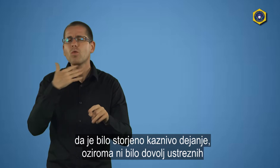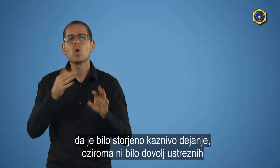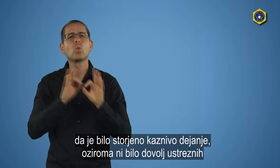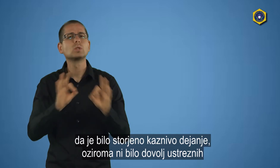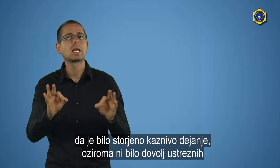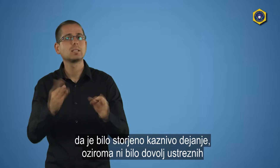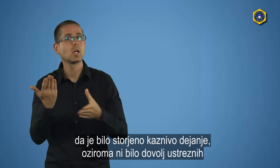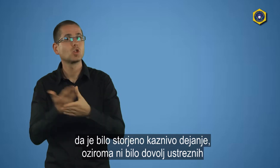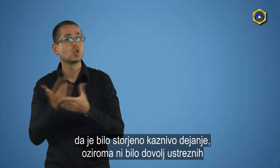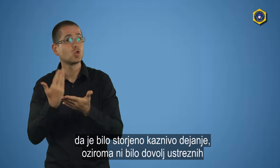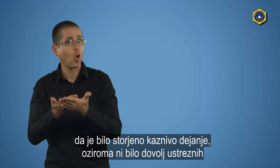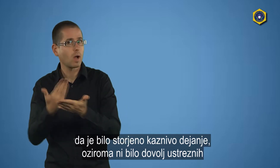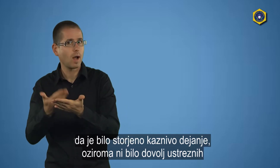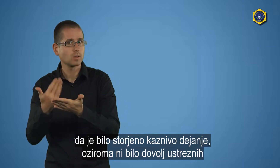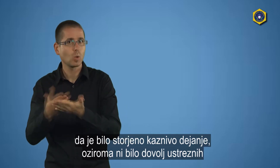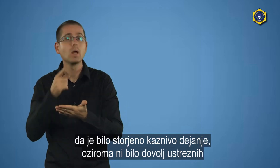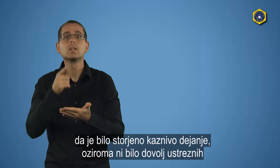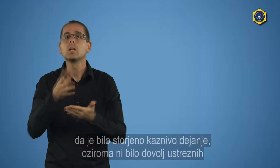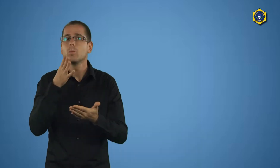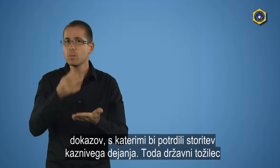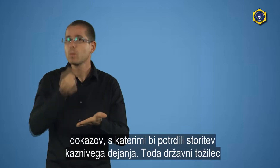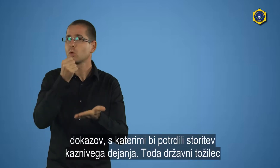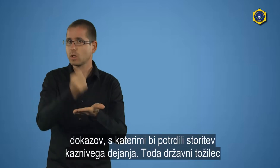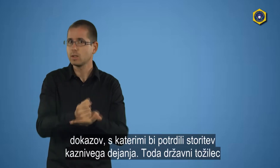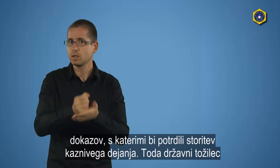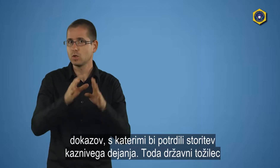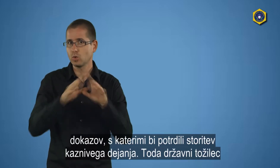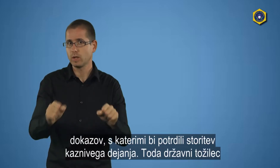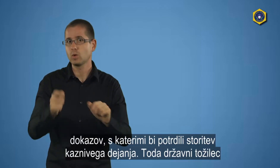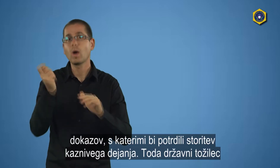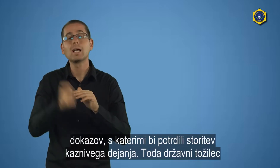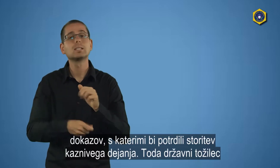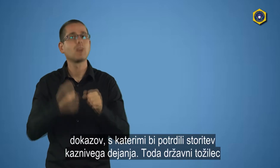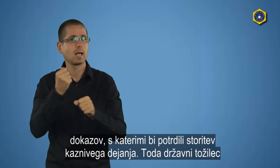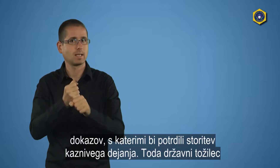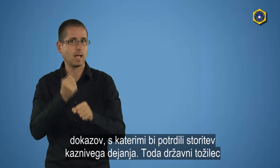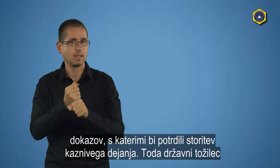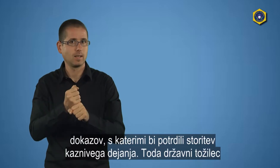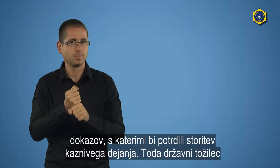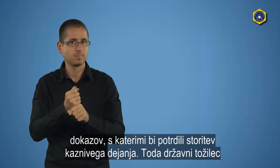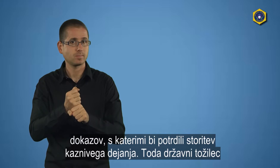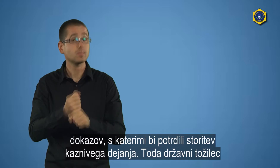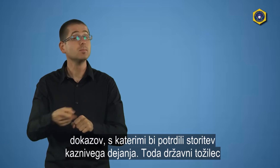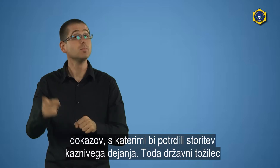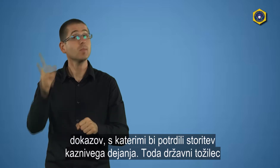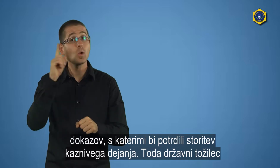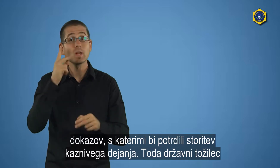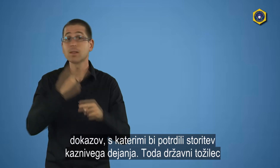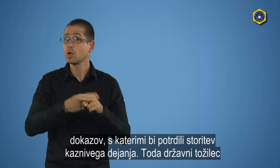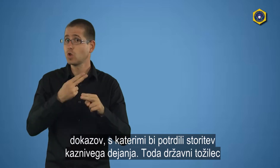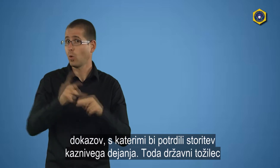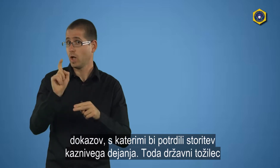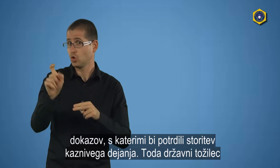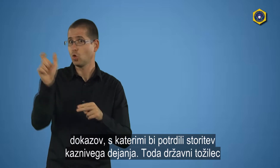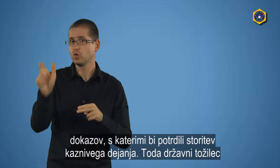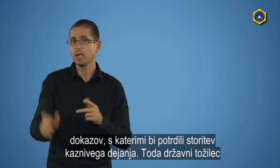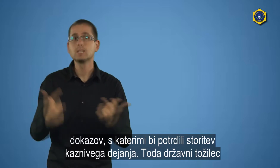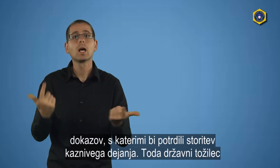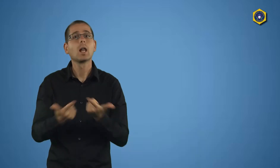dovolj ustreznih dokazov, s katerimi bi potrdili storitev kaznivega dejanja. Toda državni tožilec lahko